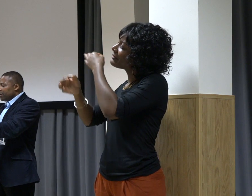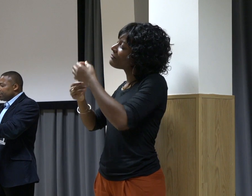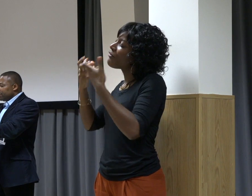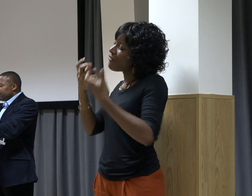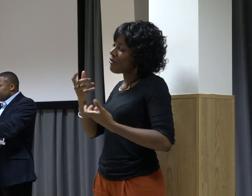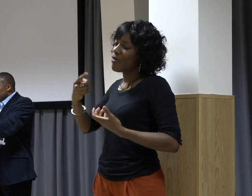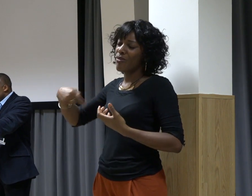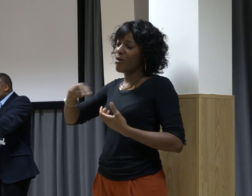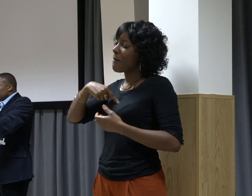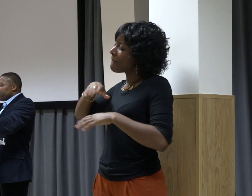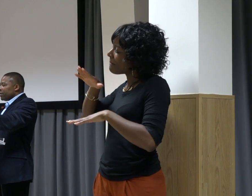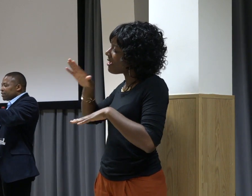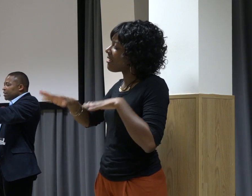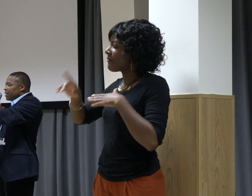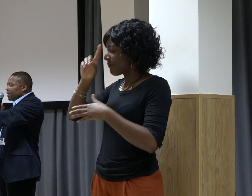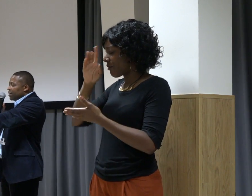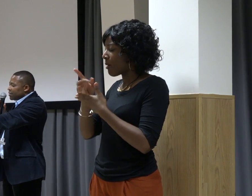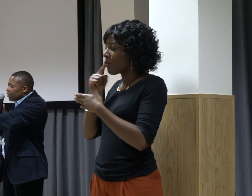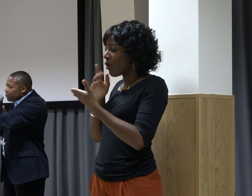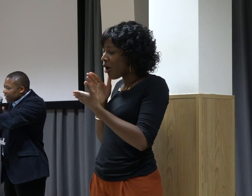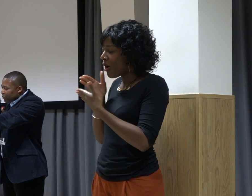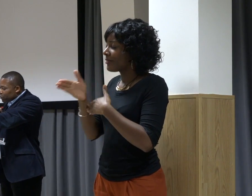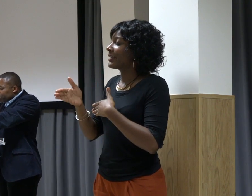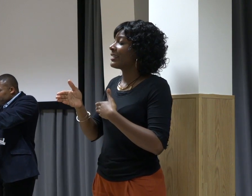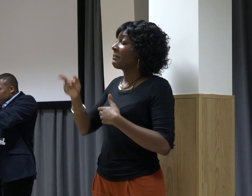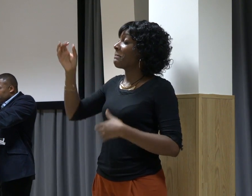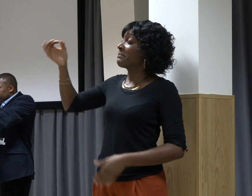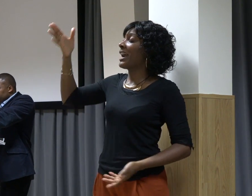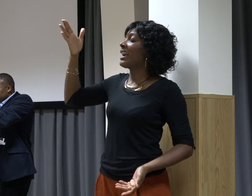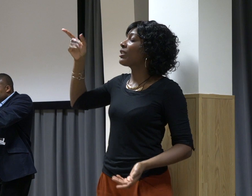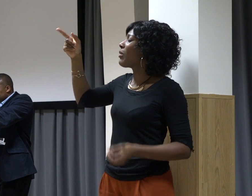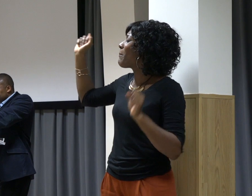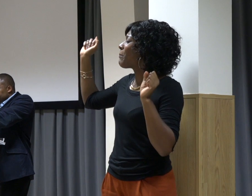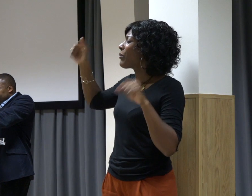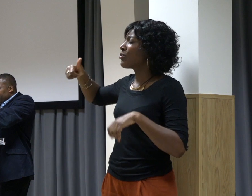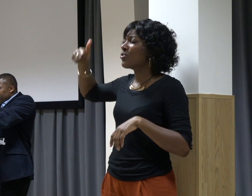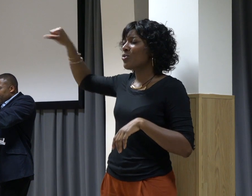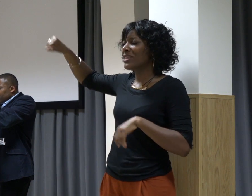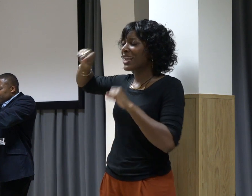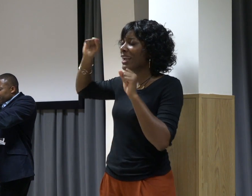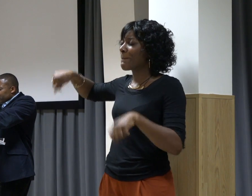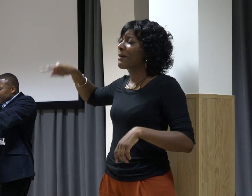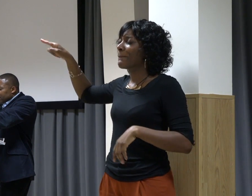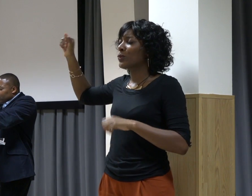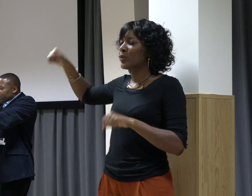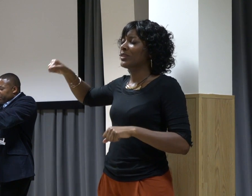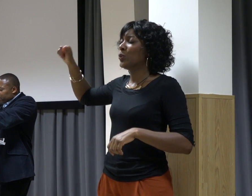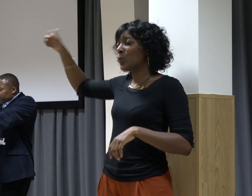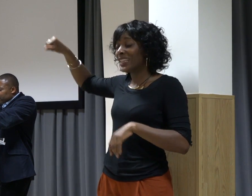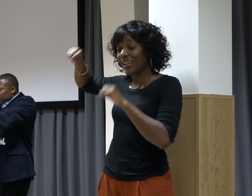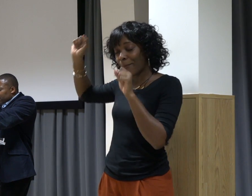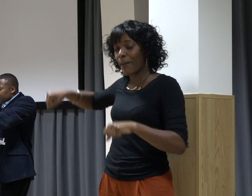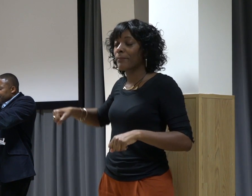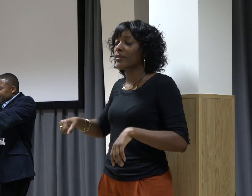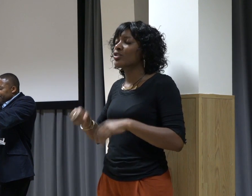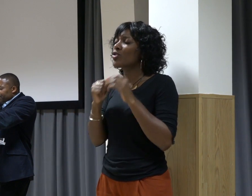pas qui nous fait rentrer dans le miracle que seul toi peux faire. Alors je te prie ce matin pour mes frères et sœurs qui